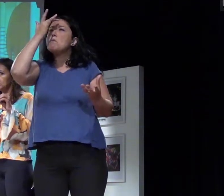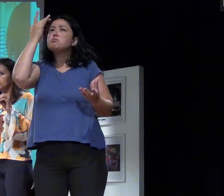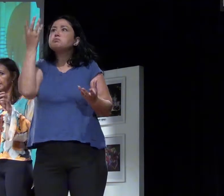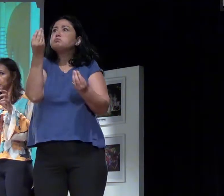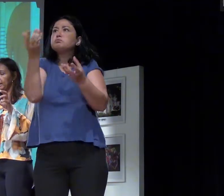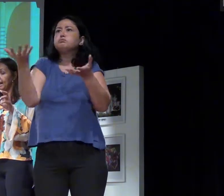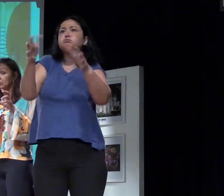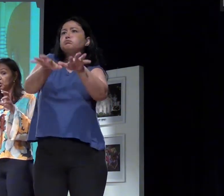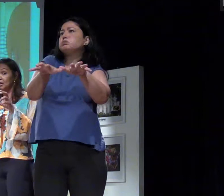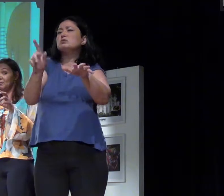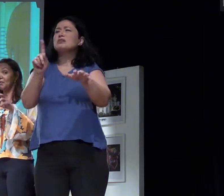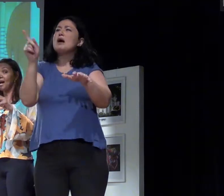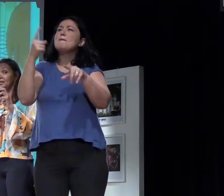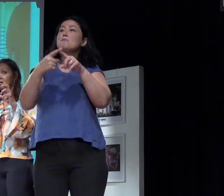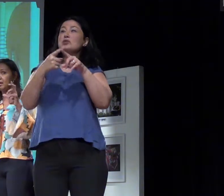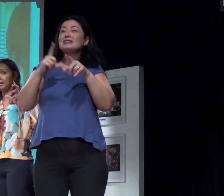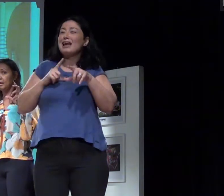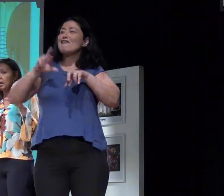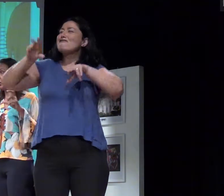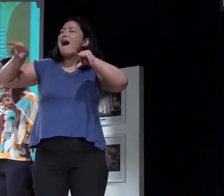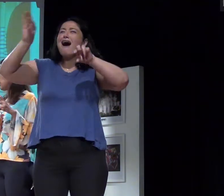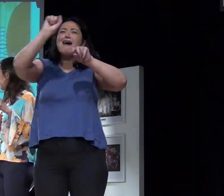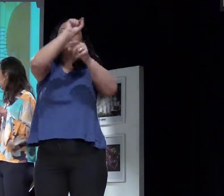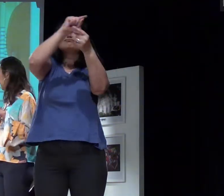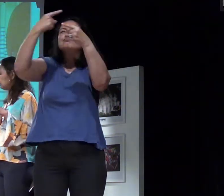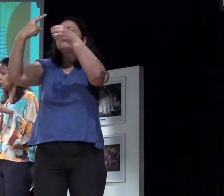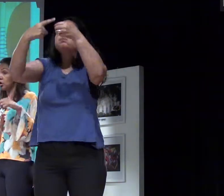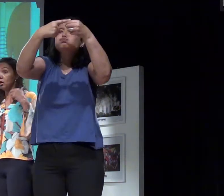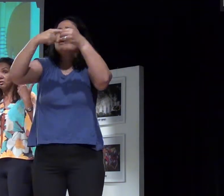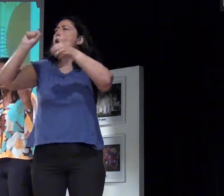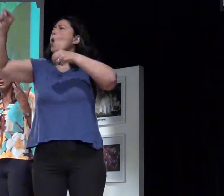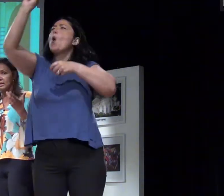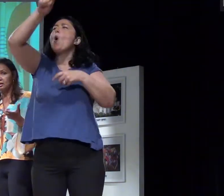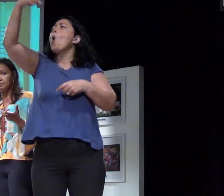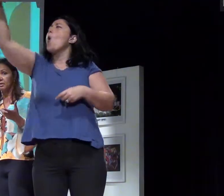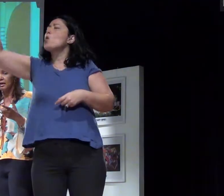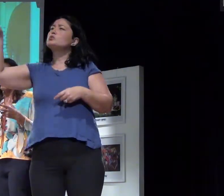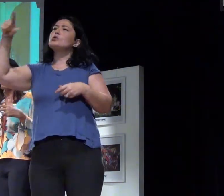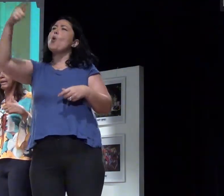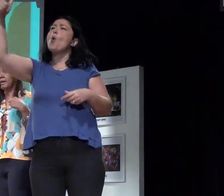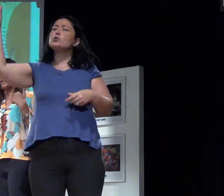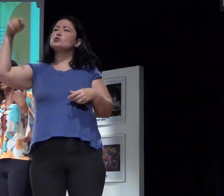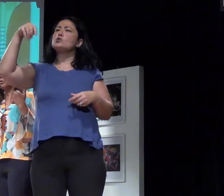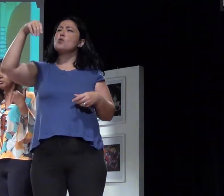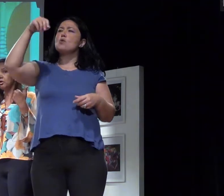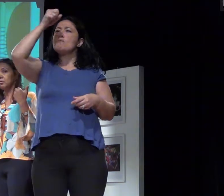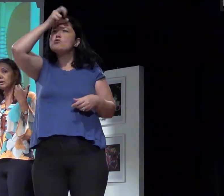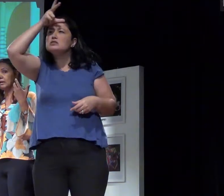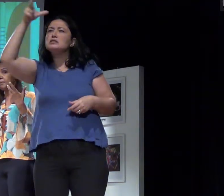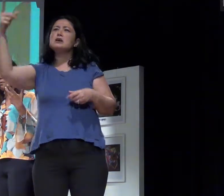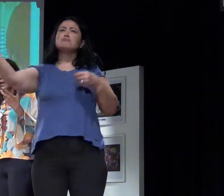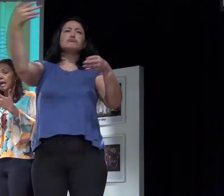surda inclusa, porque ela aglutina vários locais. Nós recebemos alunos de outros municípios, recebemos alunos